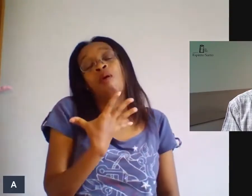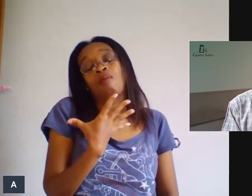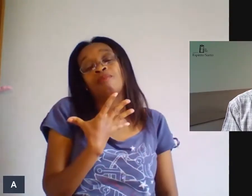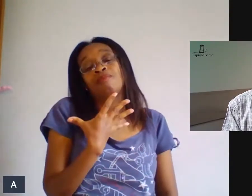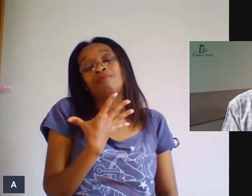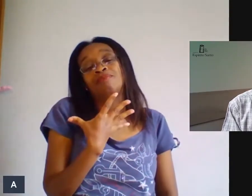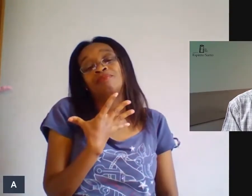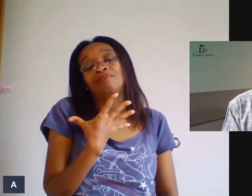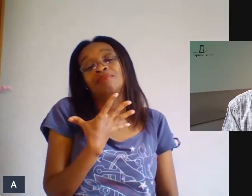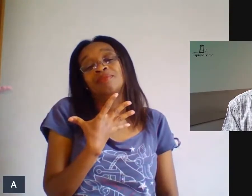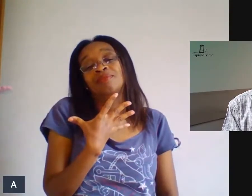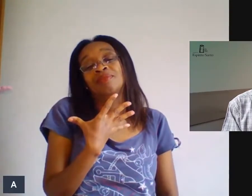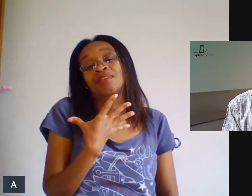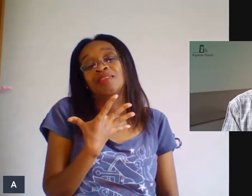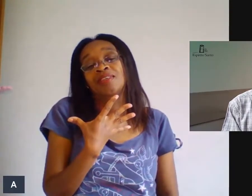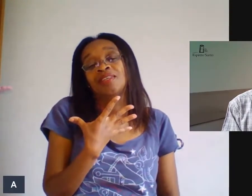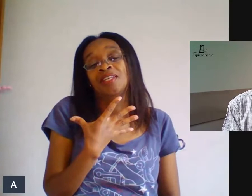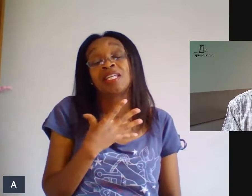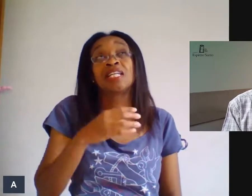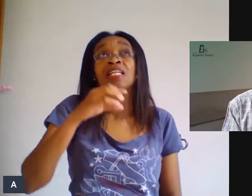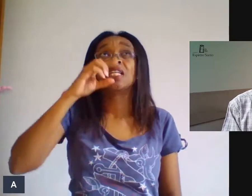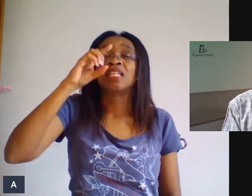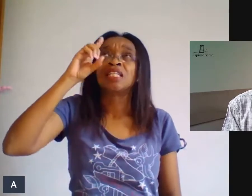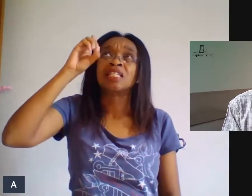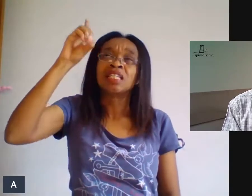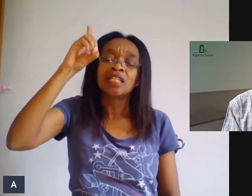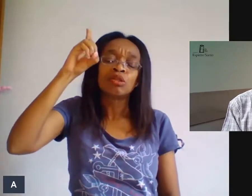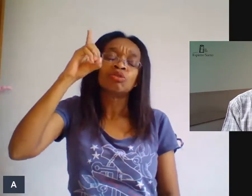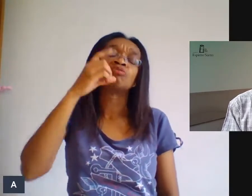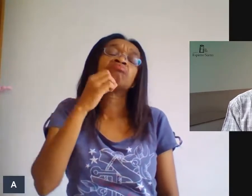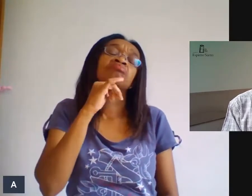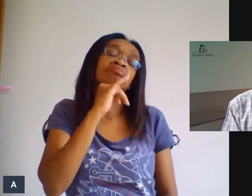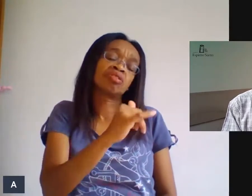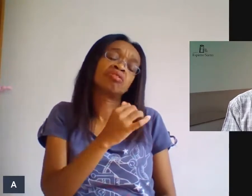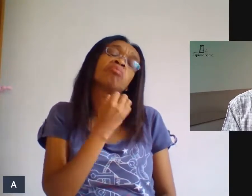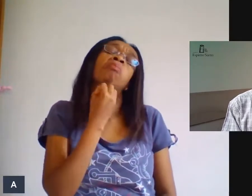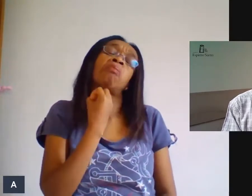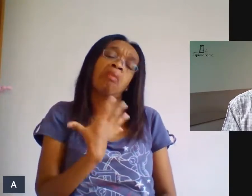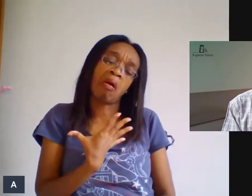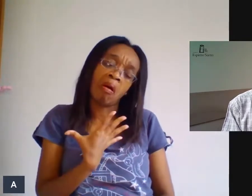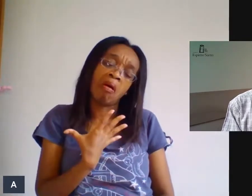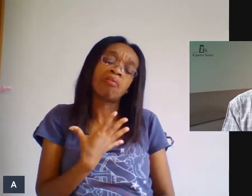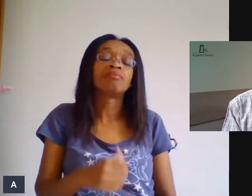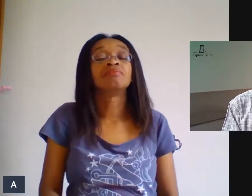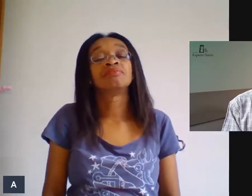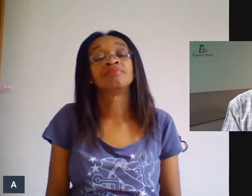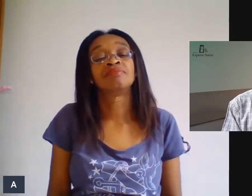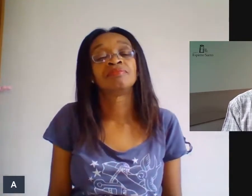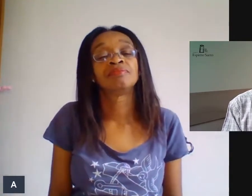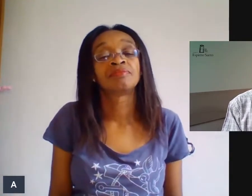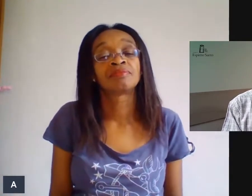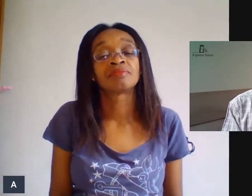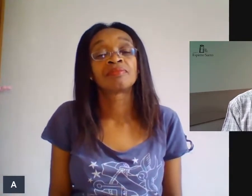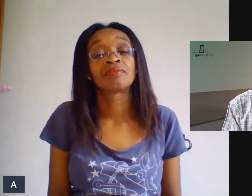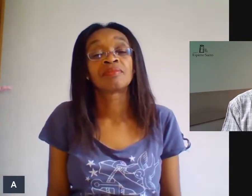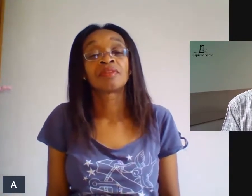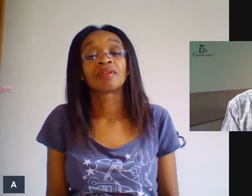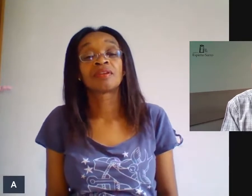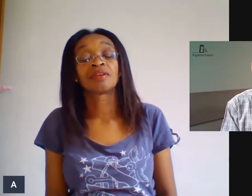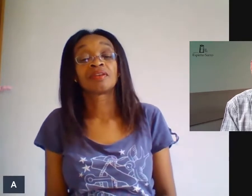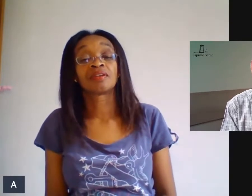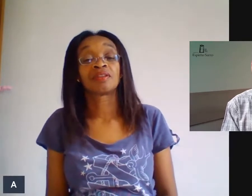A diferenciação está aí. Deus viu que isso era bom. Então, começa a frase, começa o capítulo,